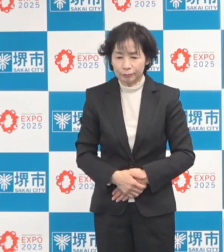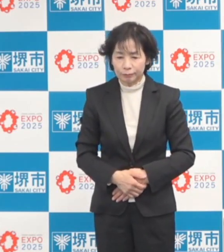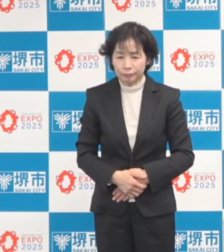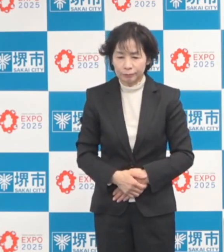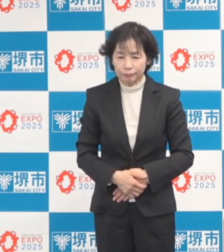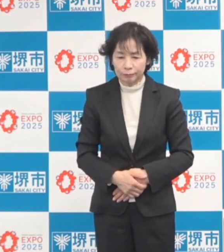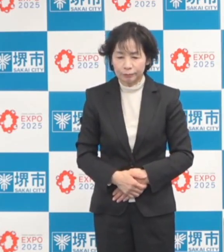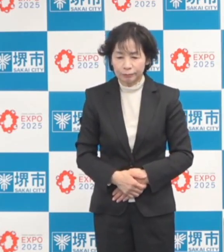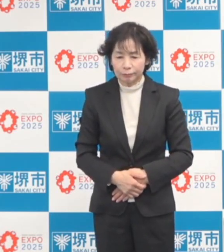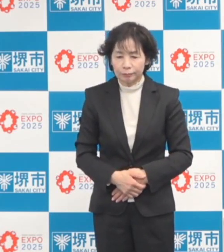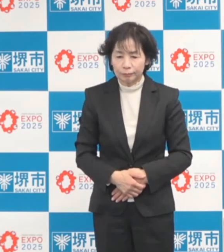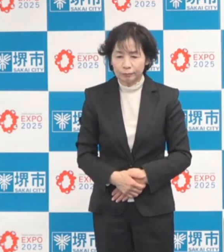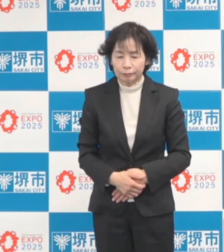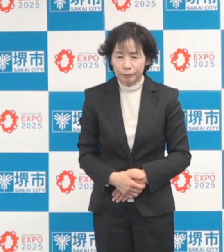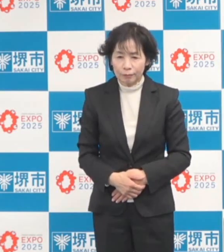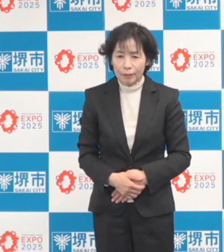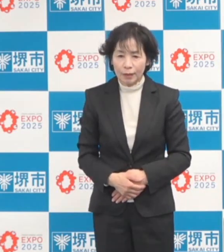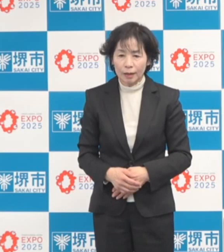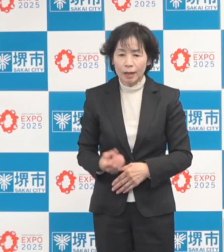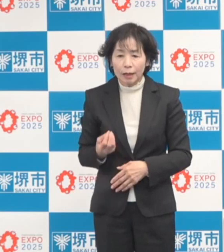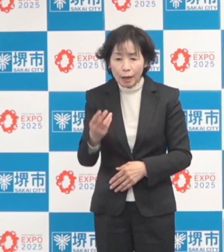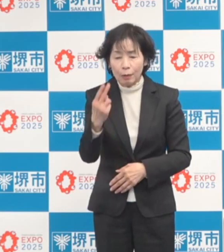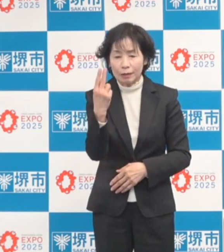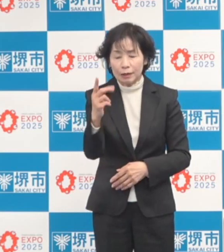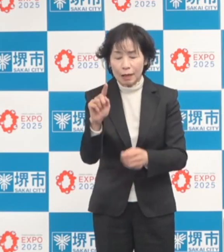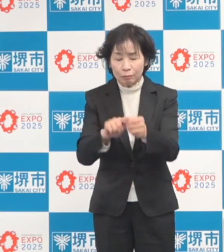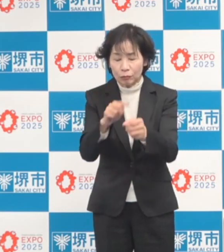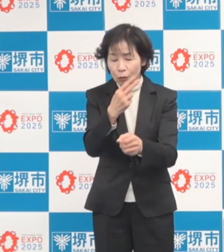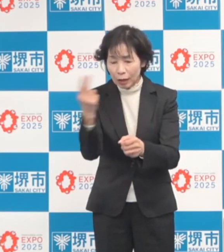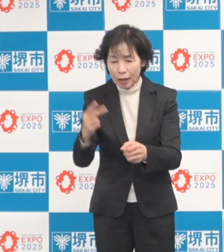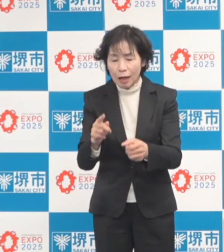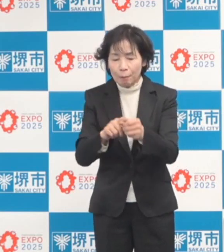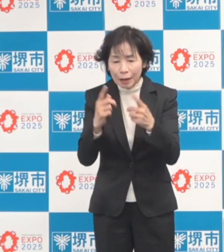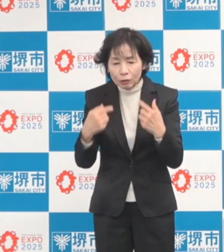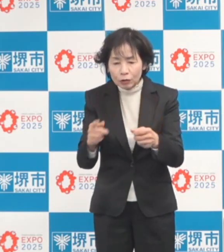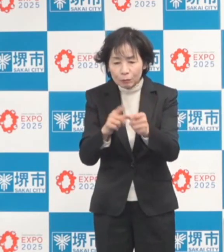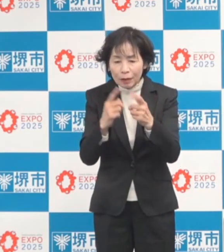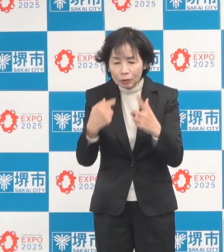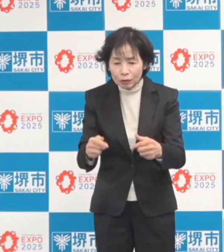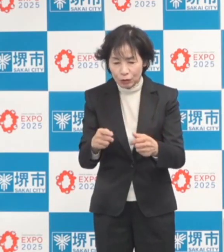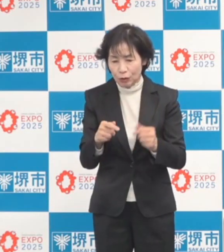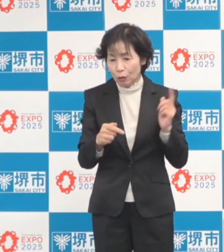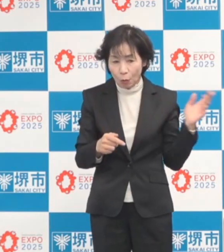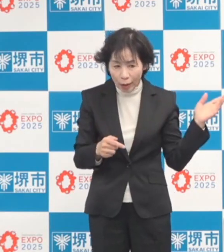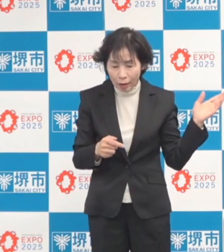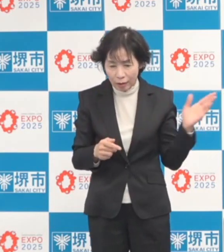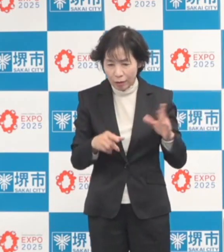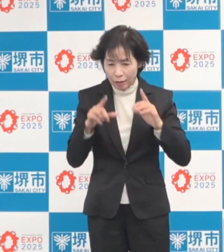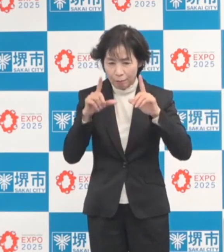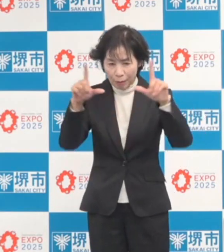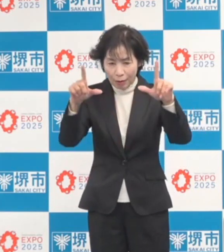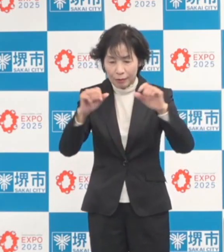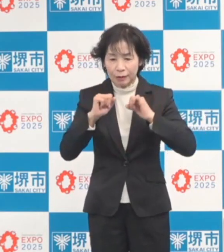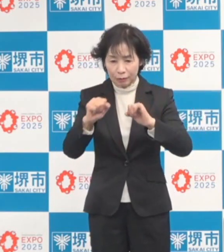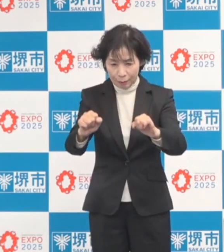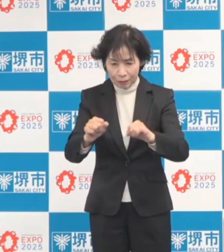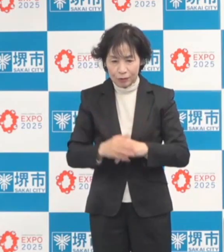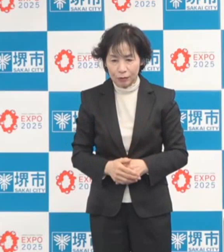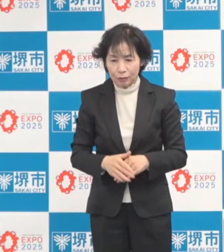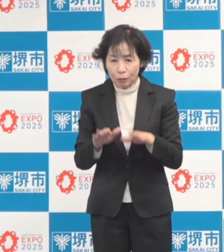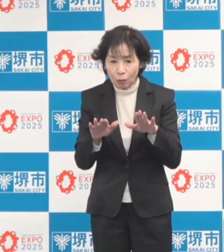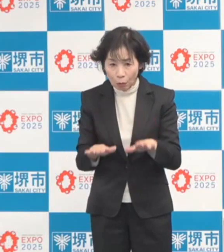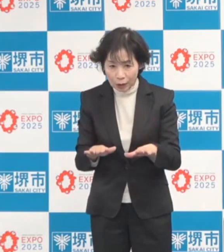はい、令和2年度から毎年この財政収支の見通しを公表しておりますが、この